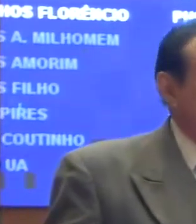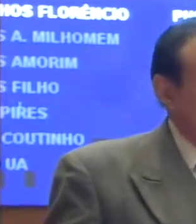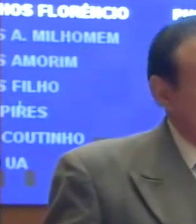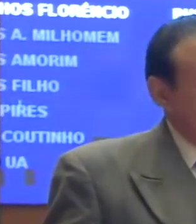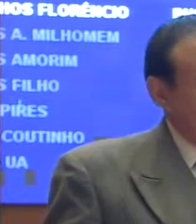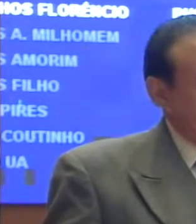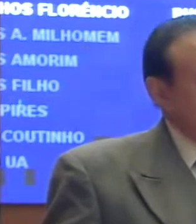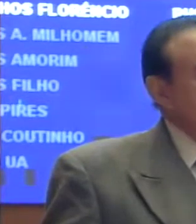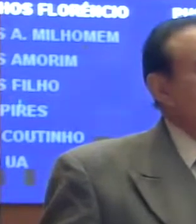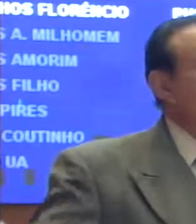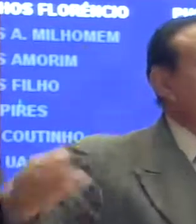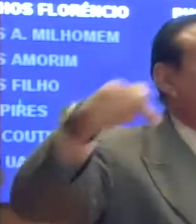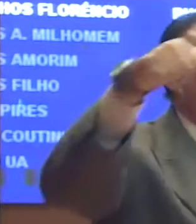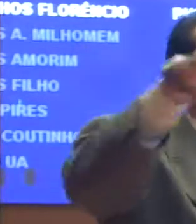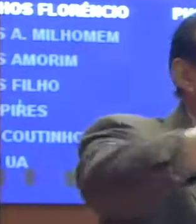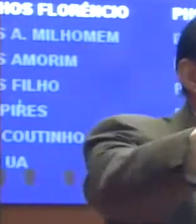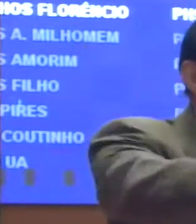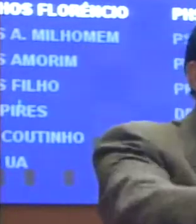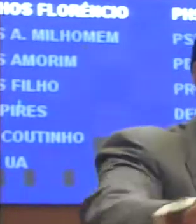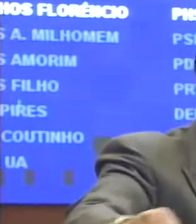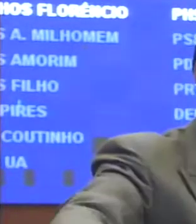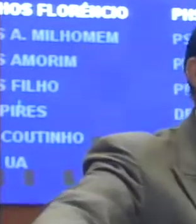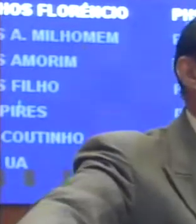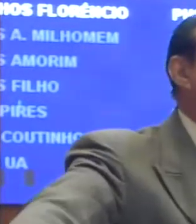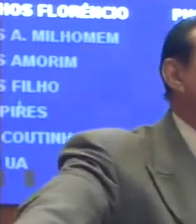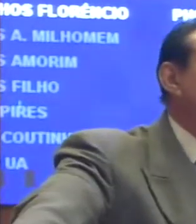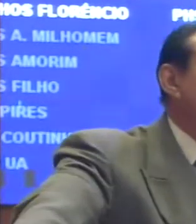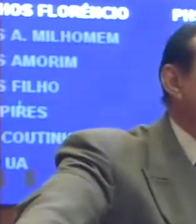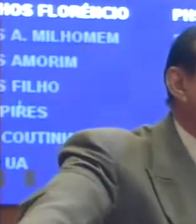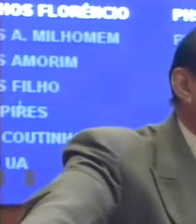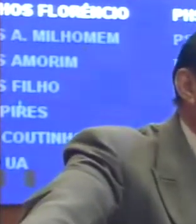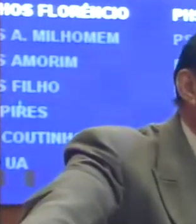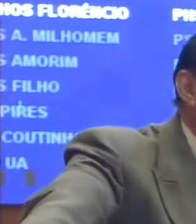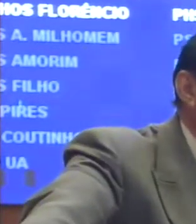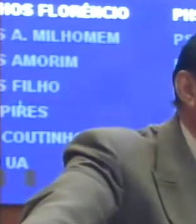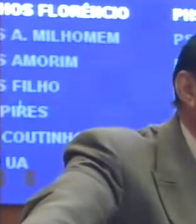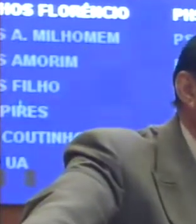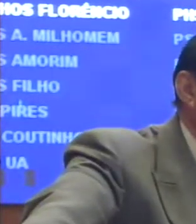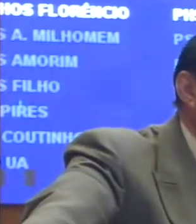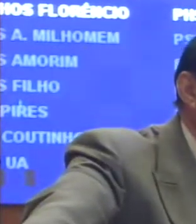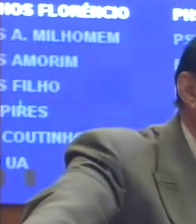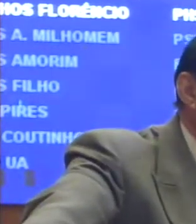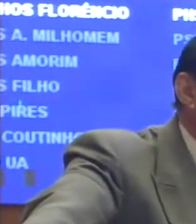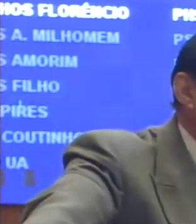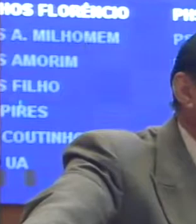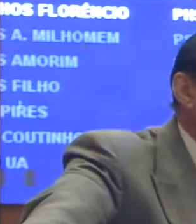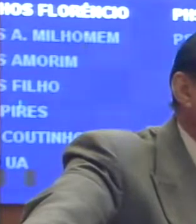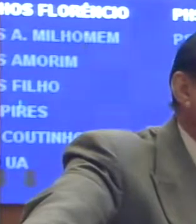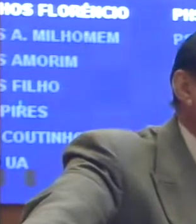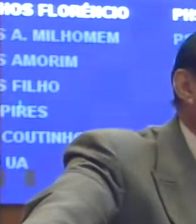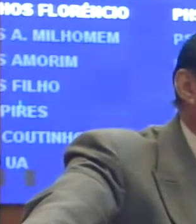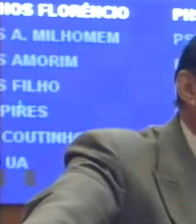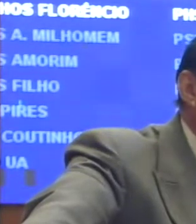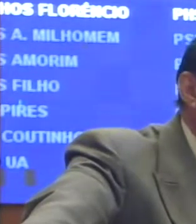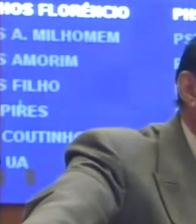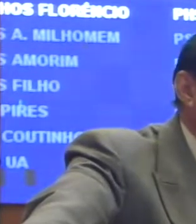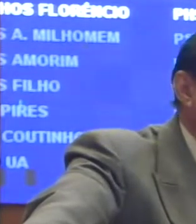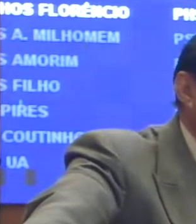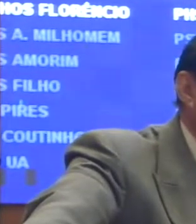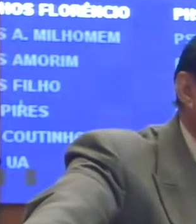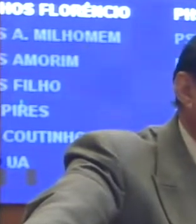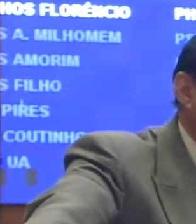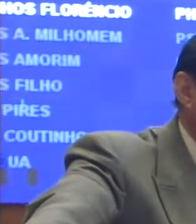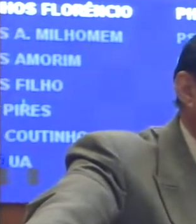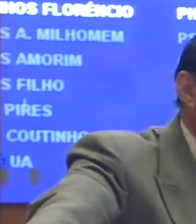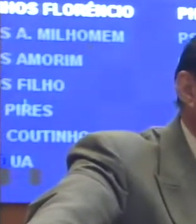matar. Porque a tentativa que fizeram para desmoralizar a minha história